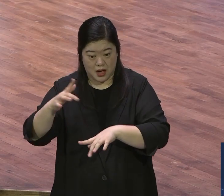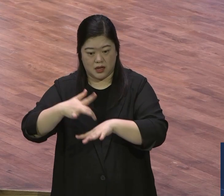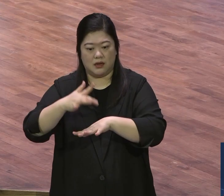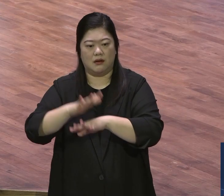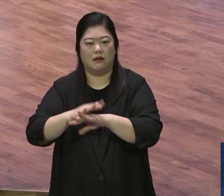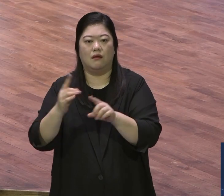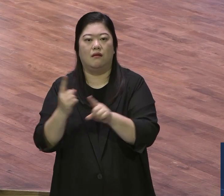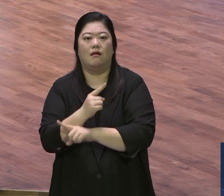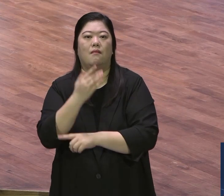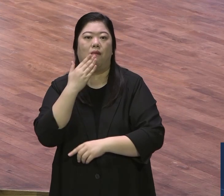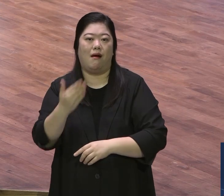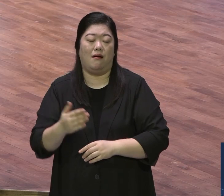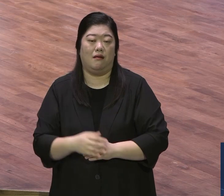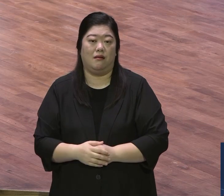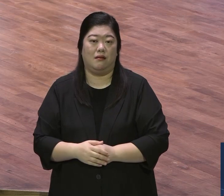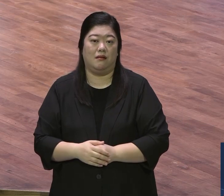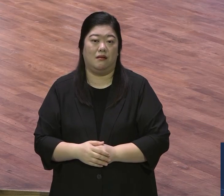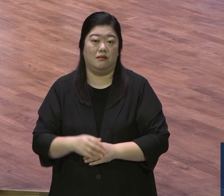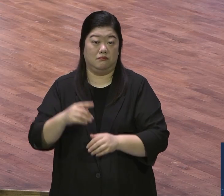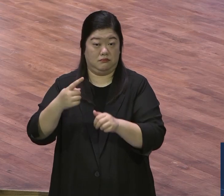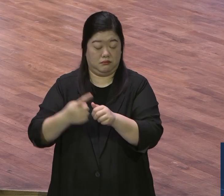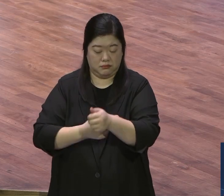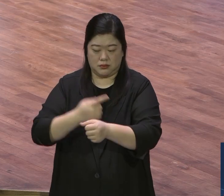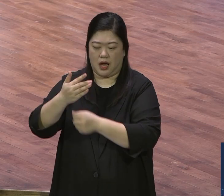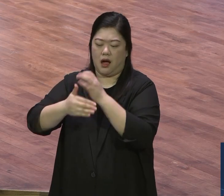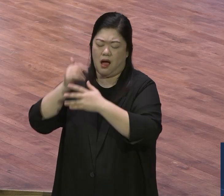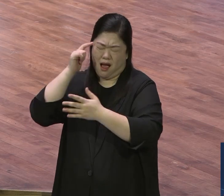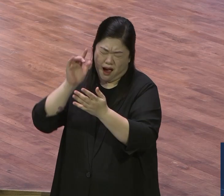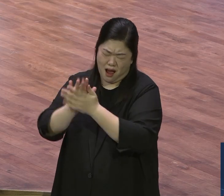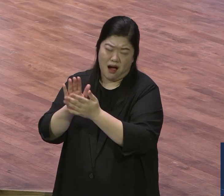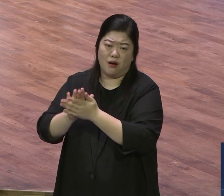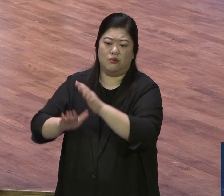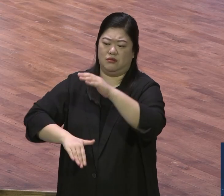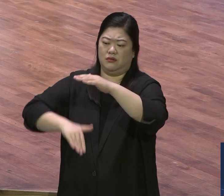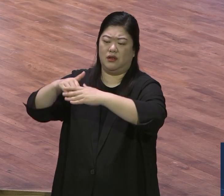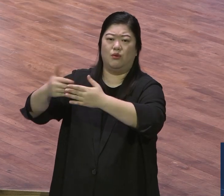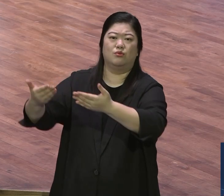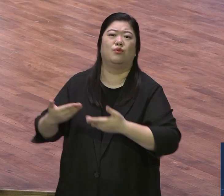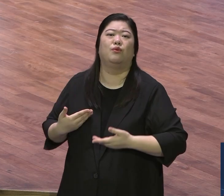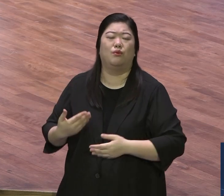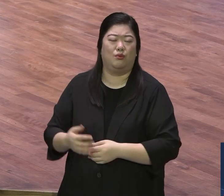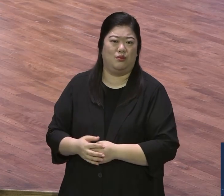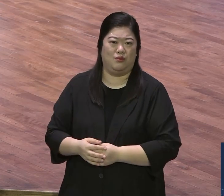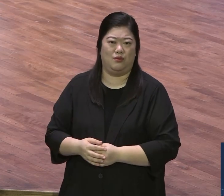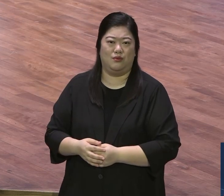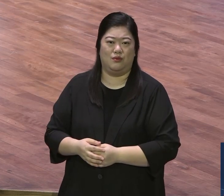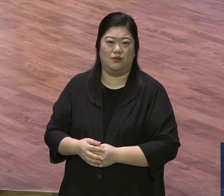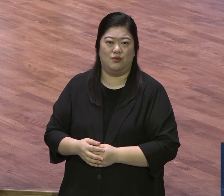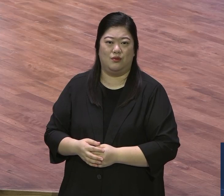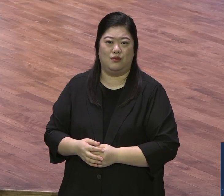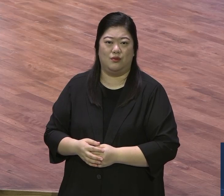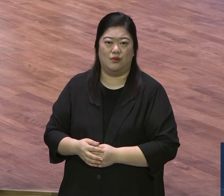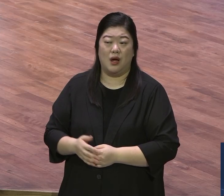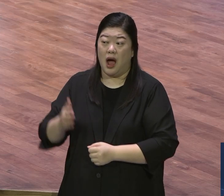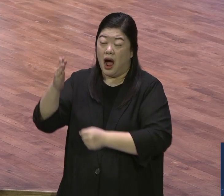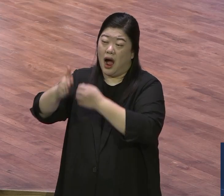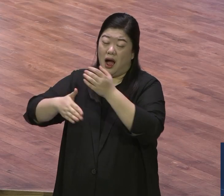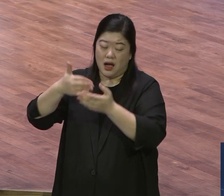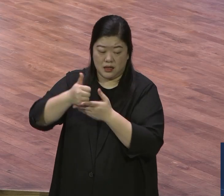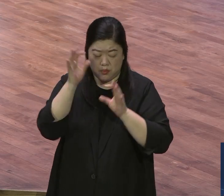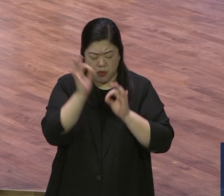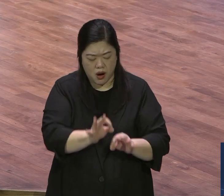정도냐 구하지 안 거두어 주신단 말이에요. 그 정도로 하나님의 마음이 들면 그렇게 다 책임져 버린단